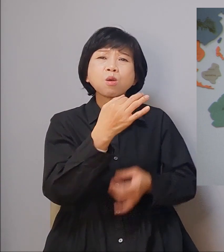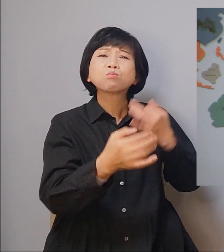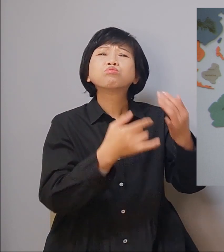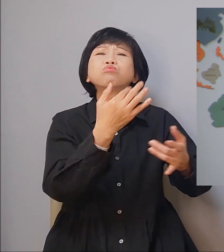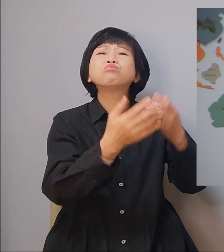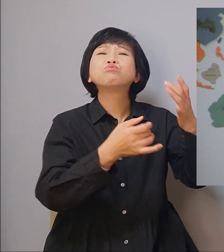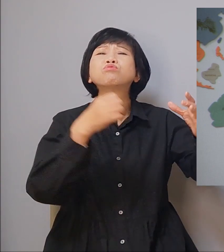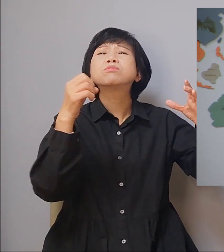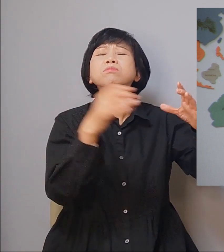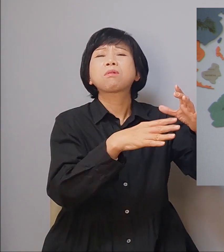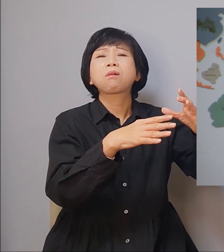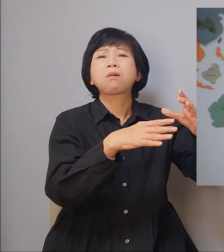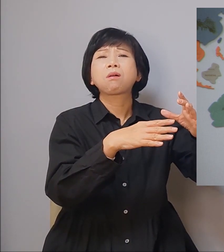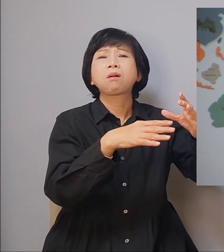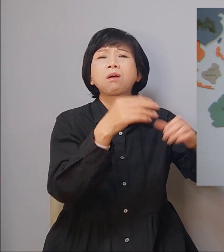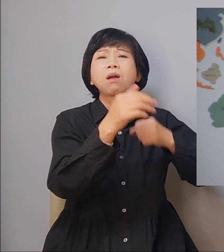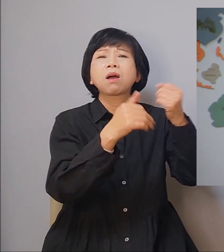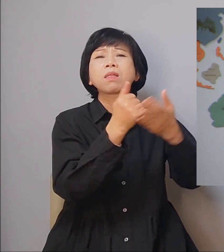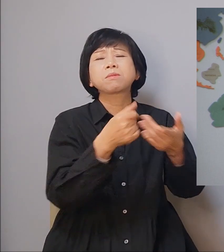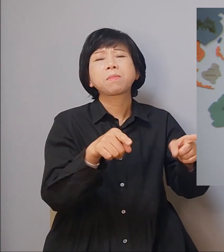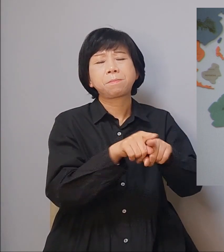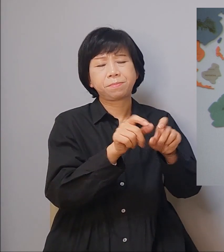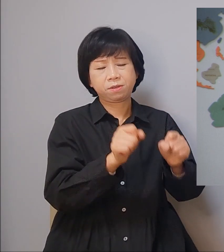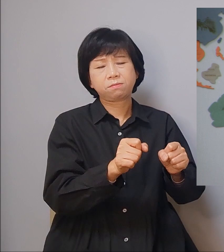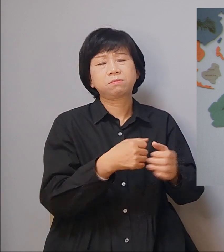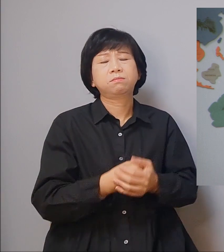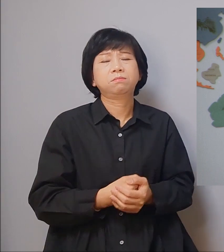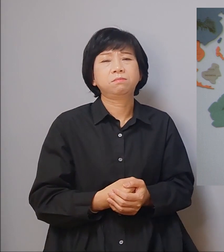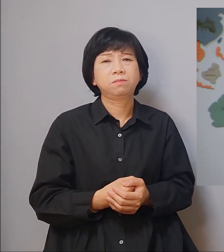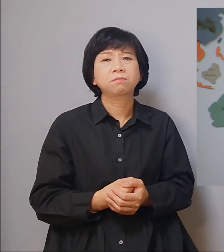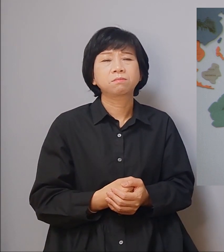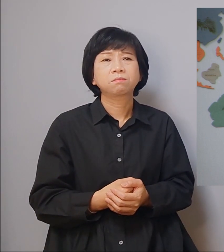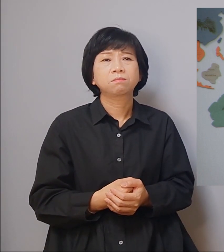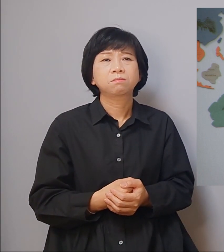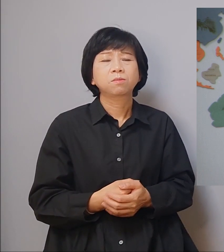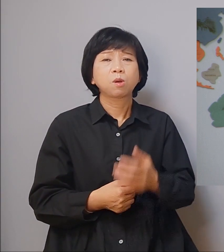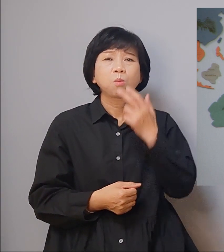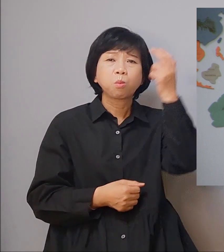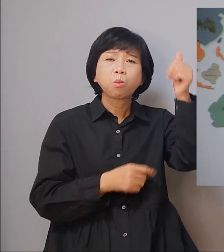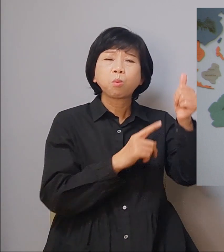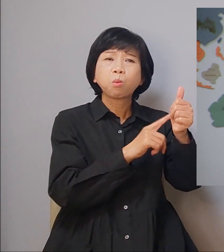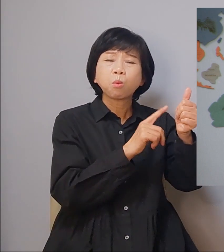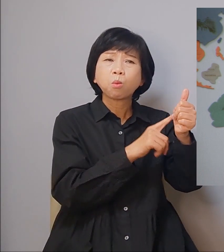주십니다. 하나님은 요셉이 보디발의 노예로 전락하는 것을 막으시지 않습니다. 그